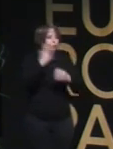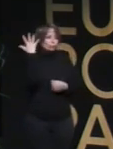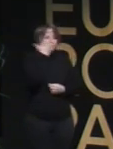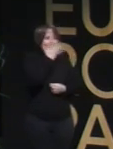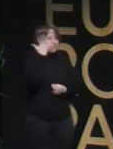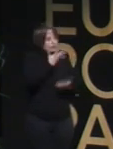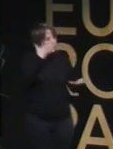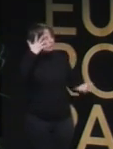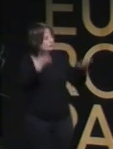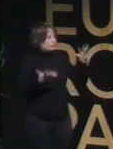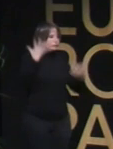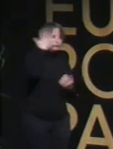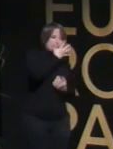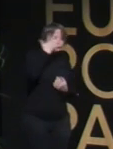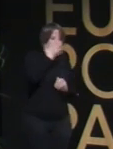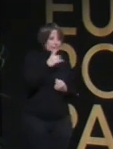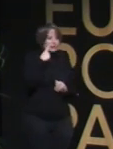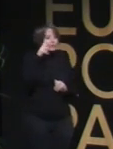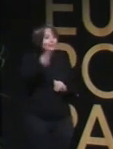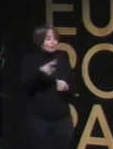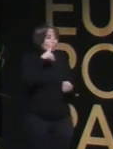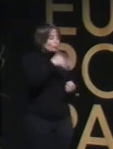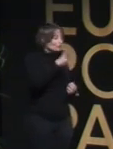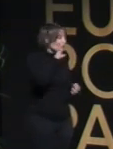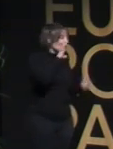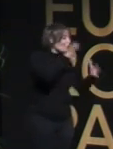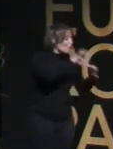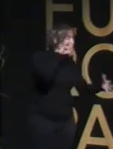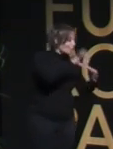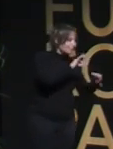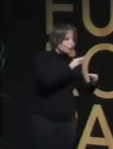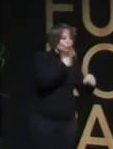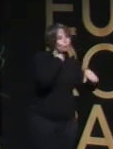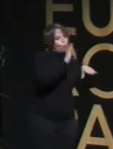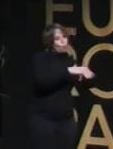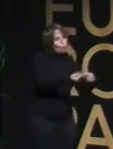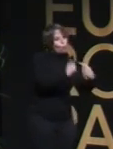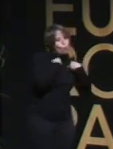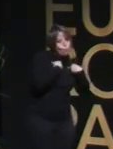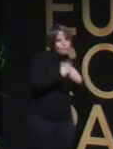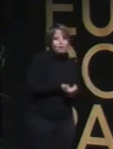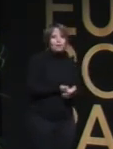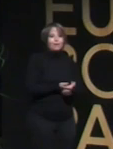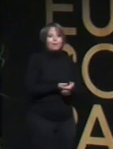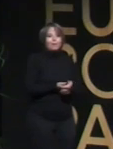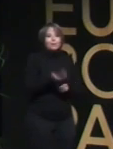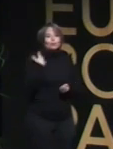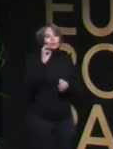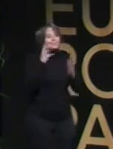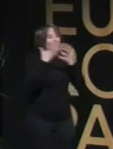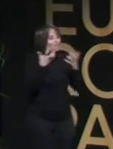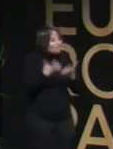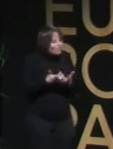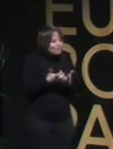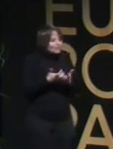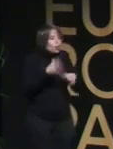¿Vale? Era la idea de la compensación, la idea de la culpa. ¿Vale? Yo suelo utilizar esta frase, ¿no? De